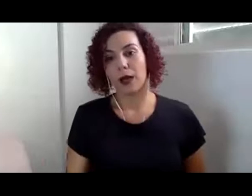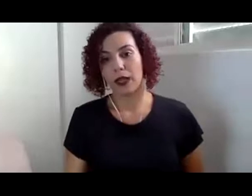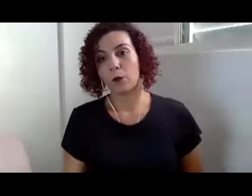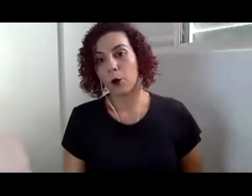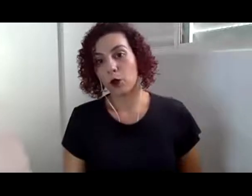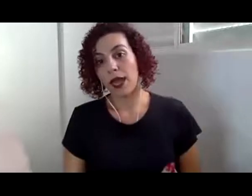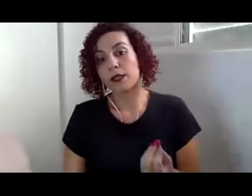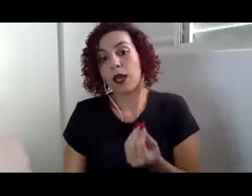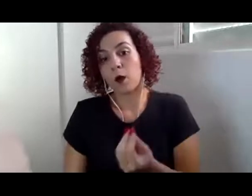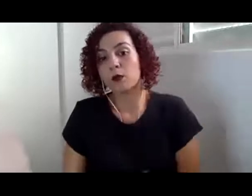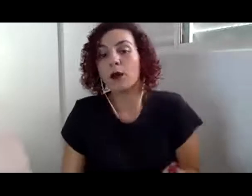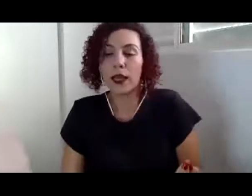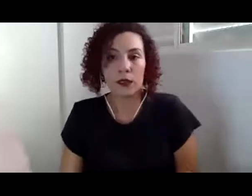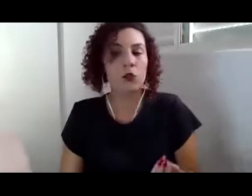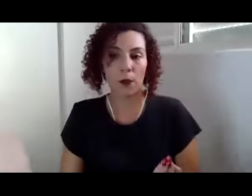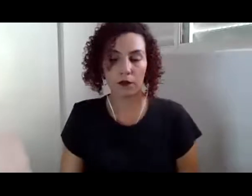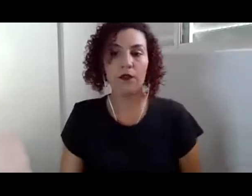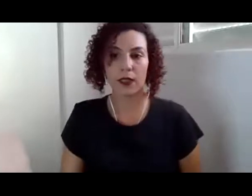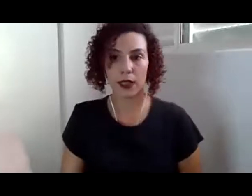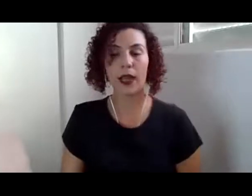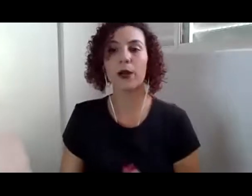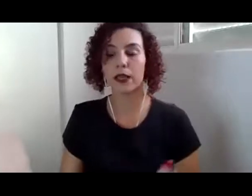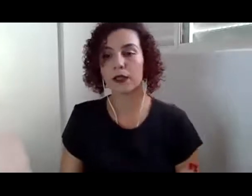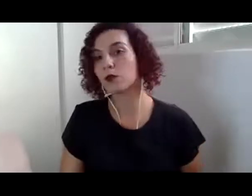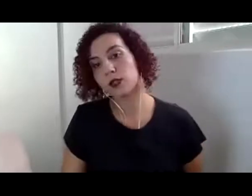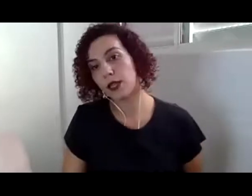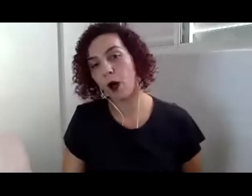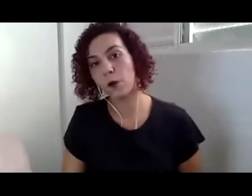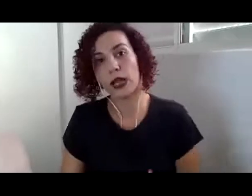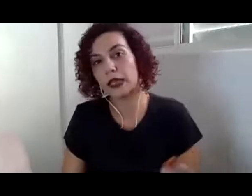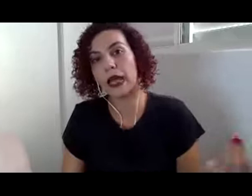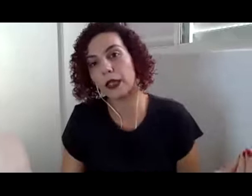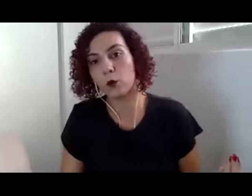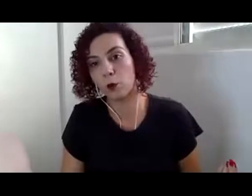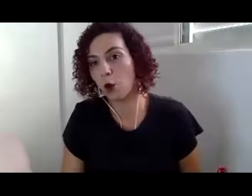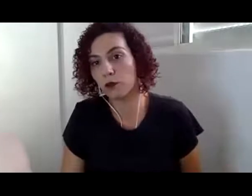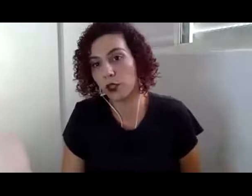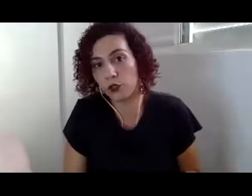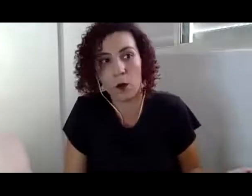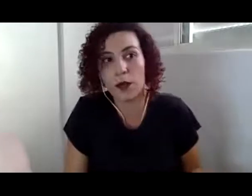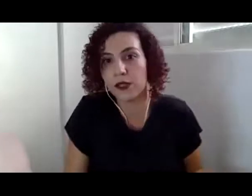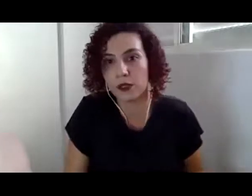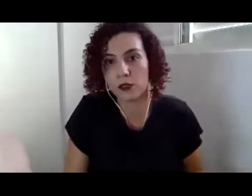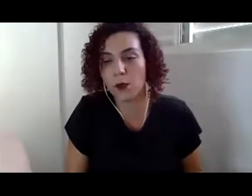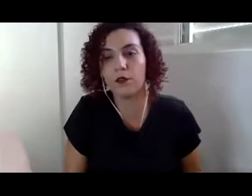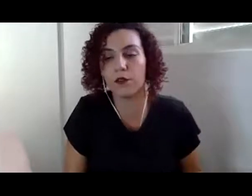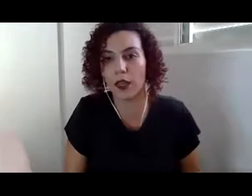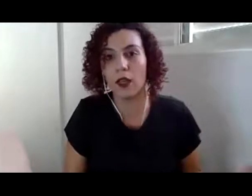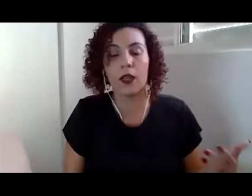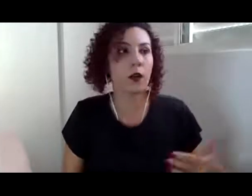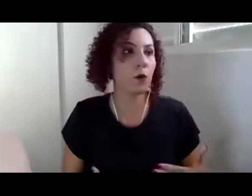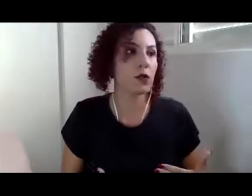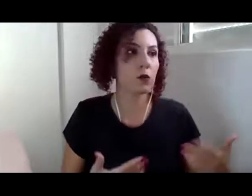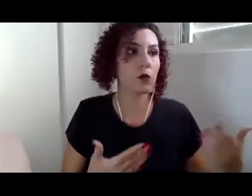dele aprender o português é quase uma questão de sobrevivência, né? Uma questão social, porque ele está ali no mundo ouvinte no qual ele precisa